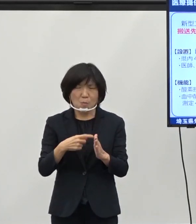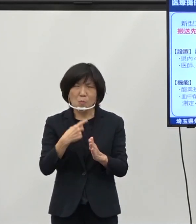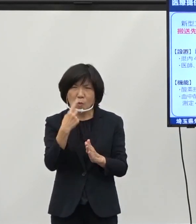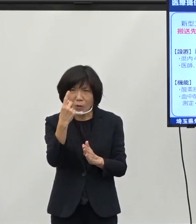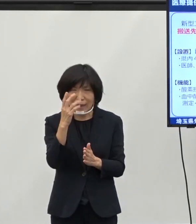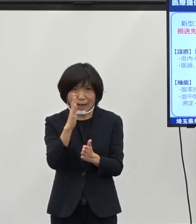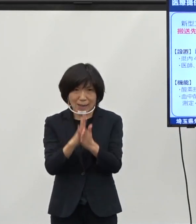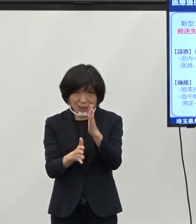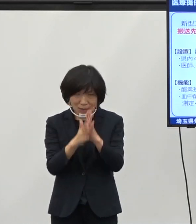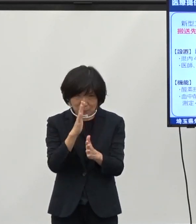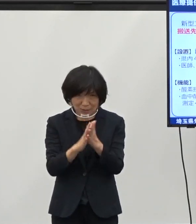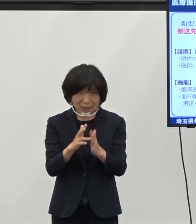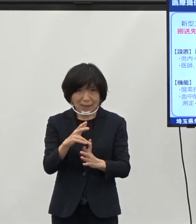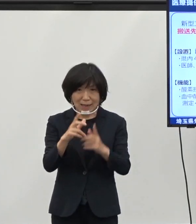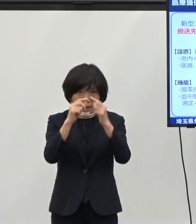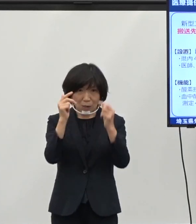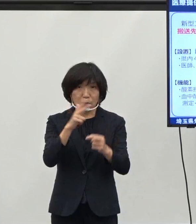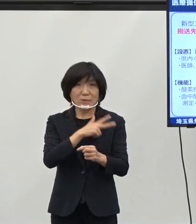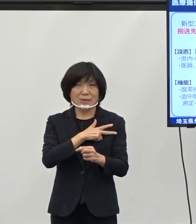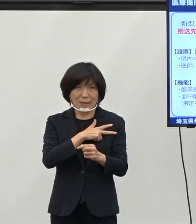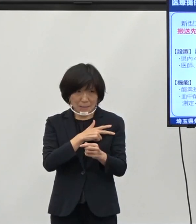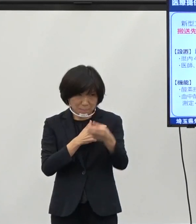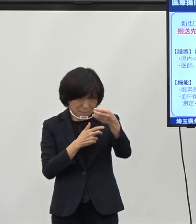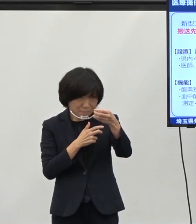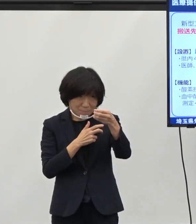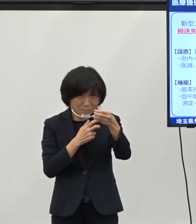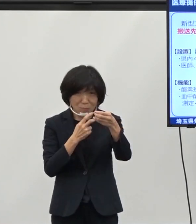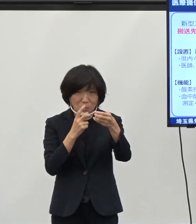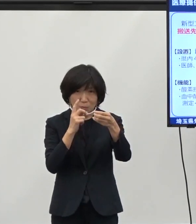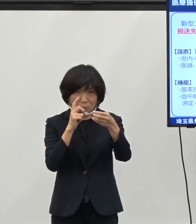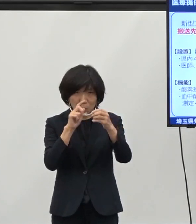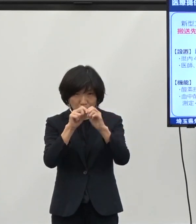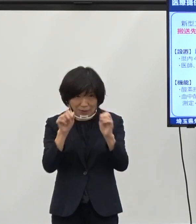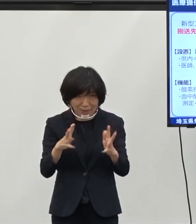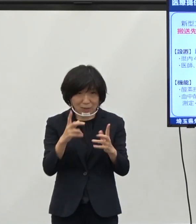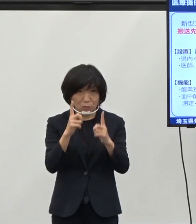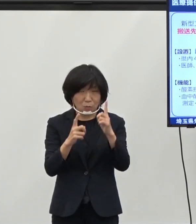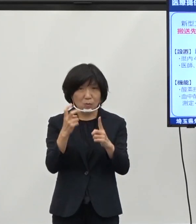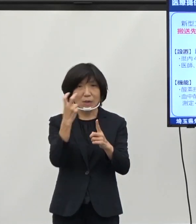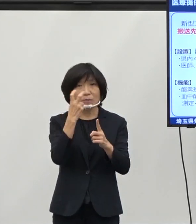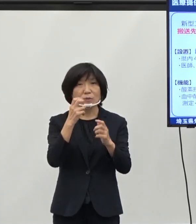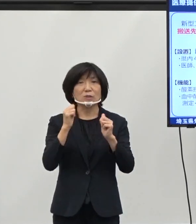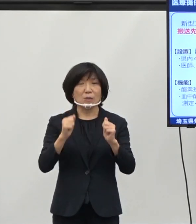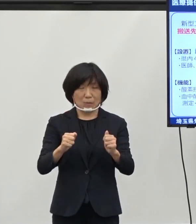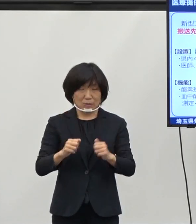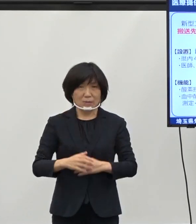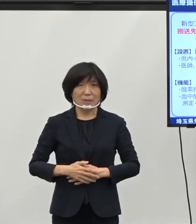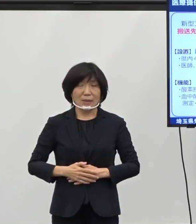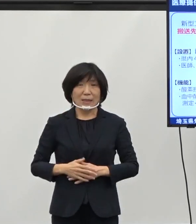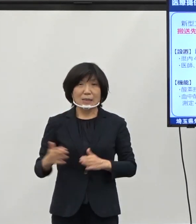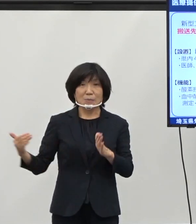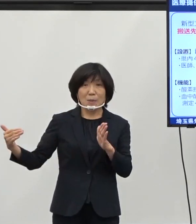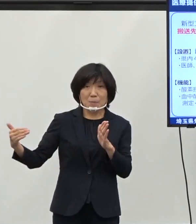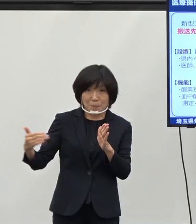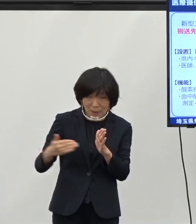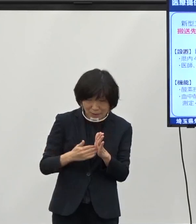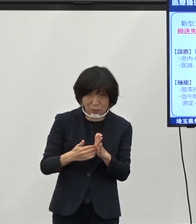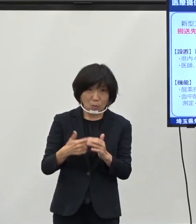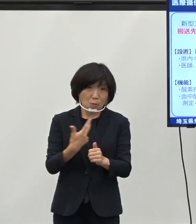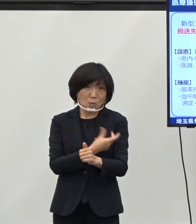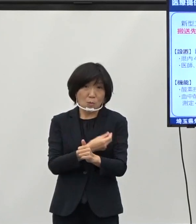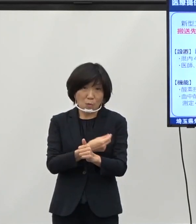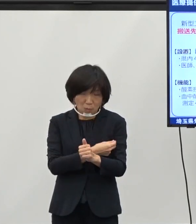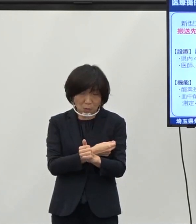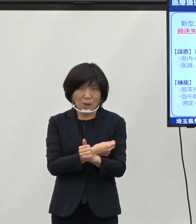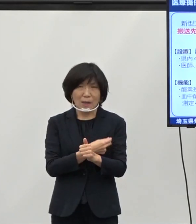ックを今度は看護師が行うというダブルチェックをしておりまして、これまでの接種ではすべて異物混入がない二重のチェ